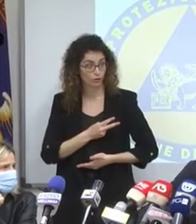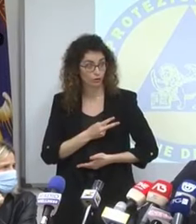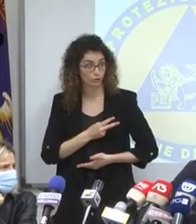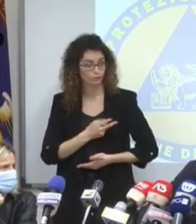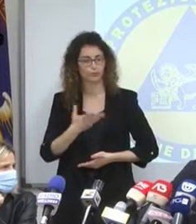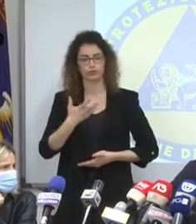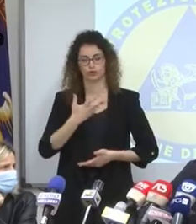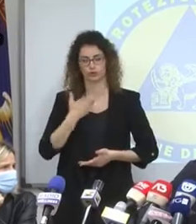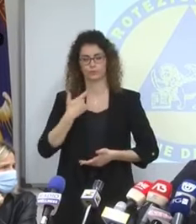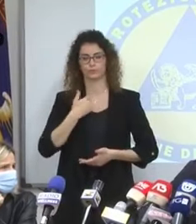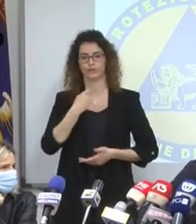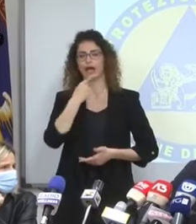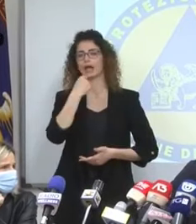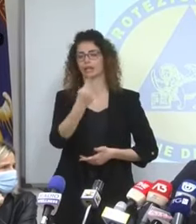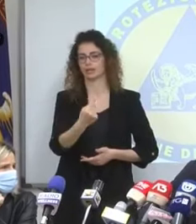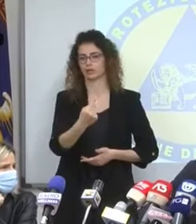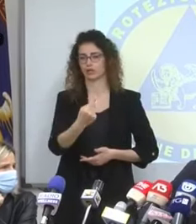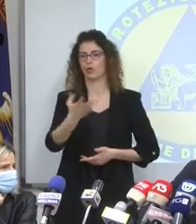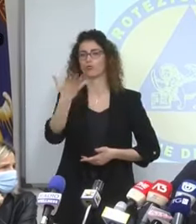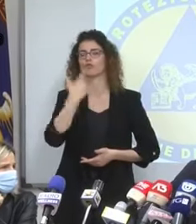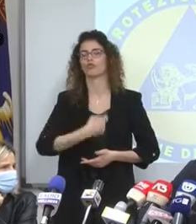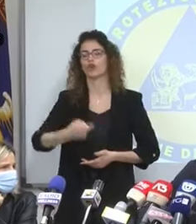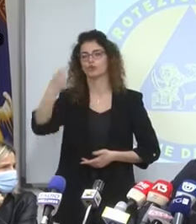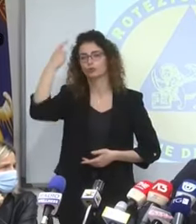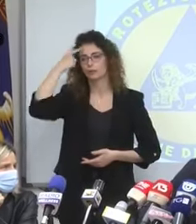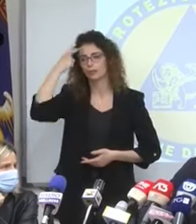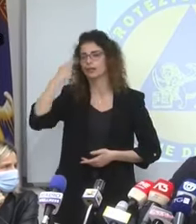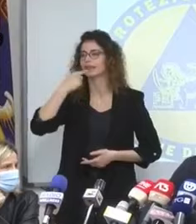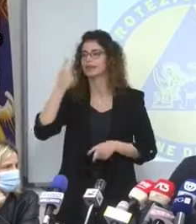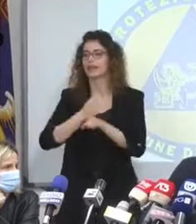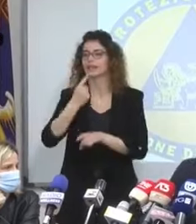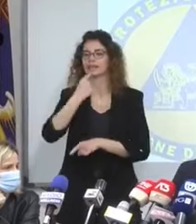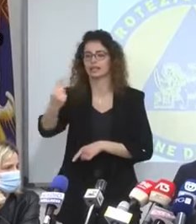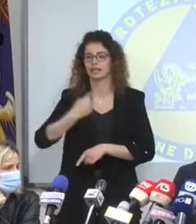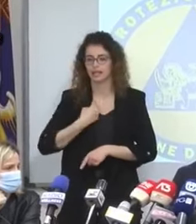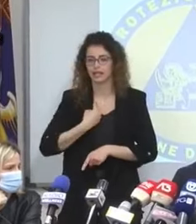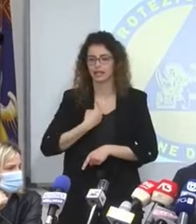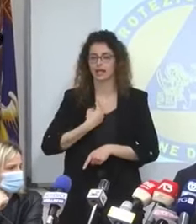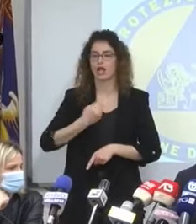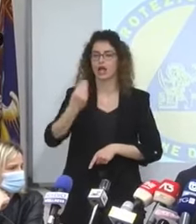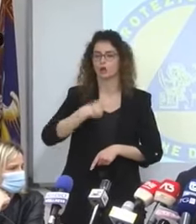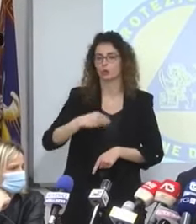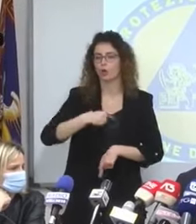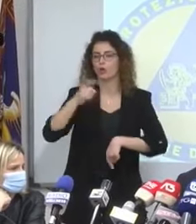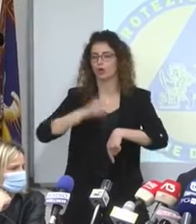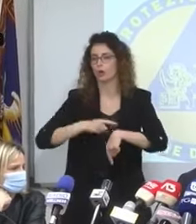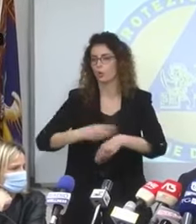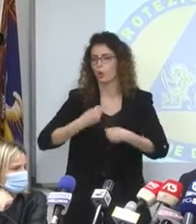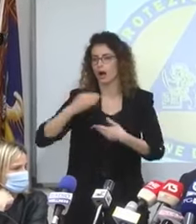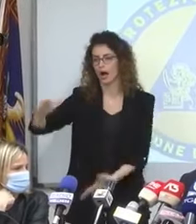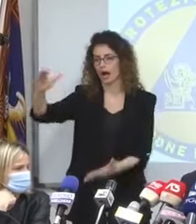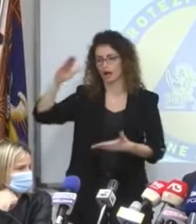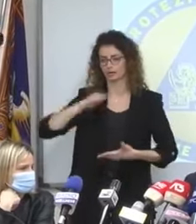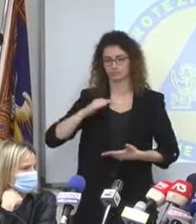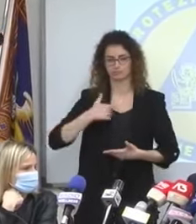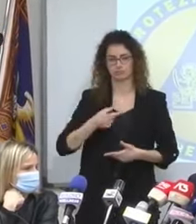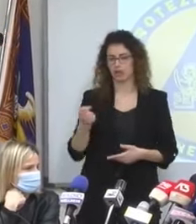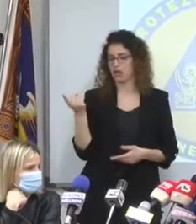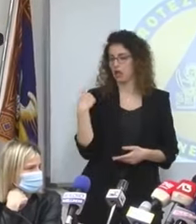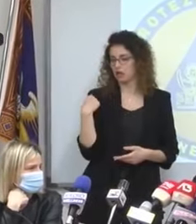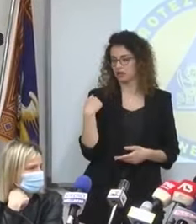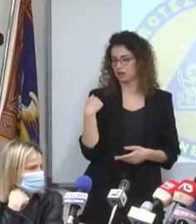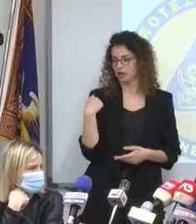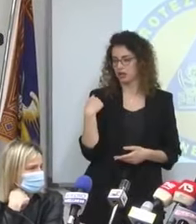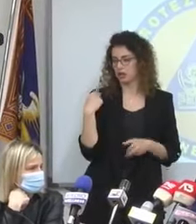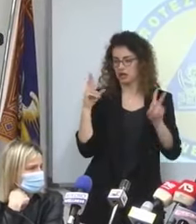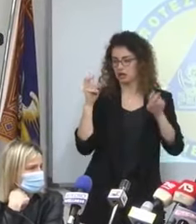Cioè che ha detto, diteci quando e come ci darete. No, io ieri il Presidente del Consiglio, ieri non abbiamo neanche